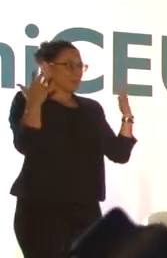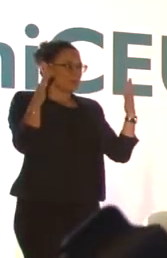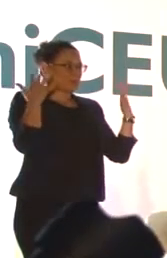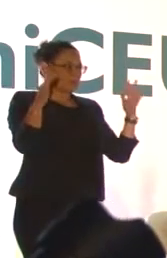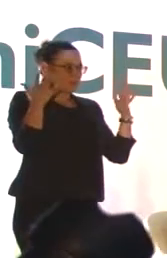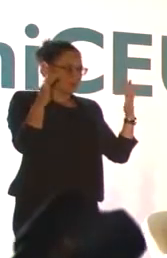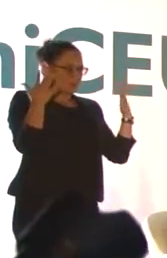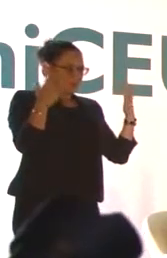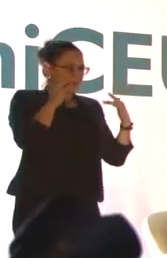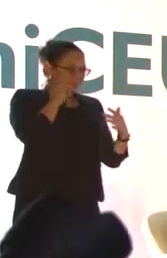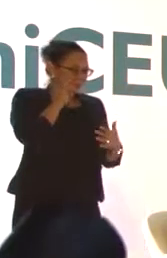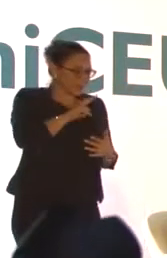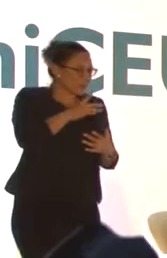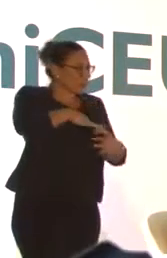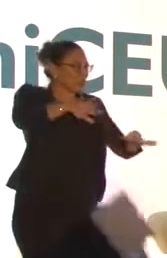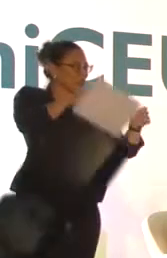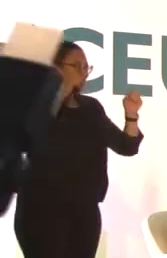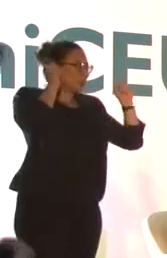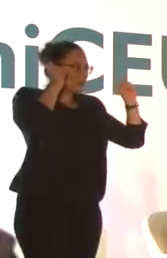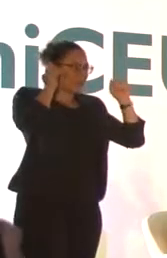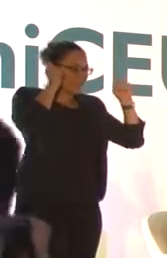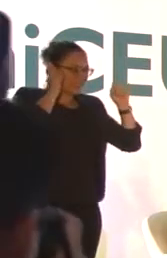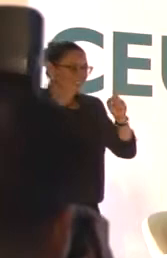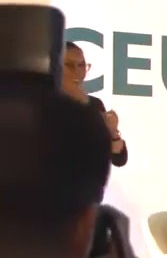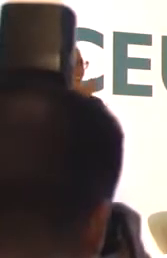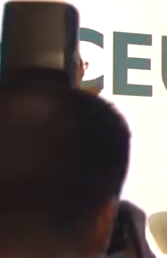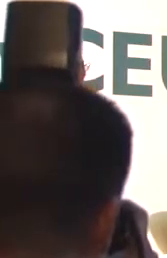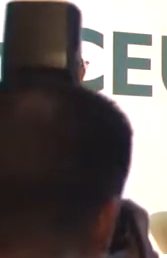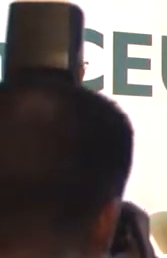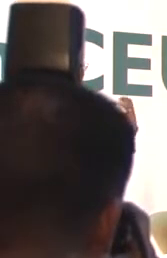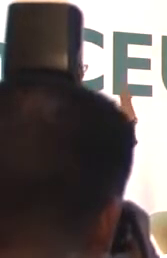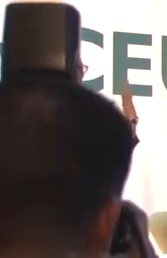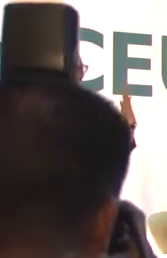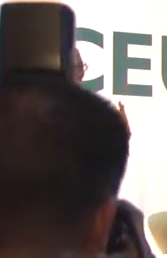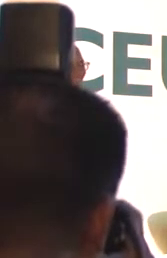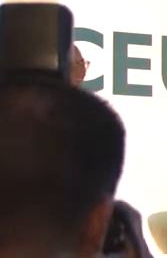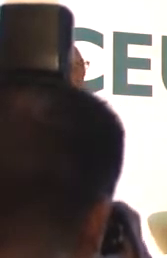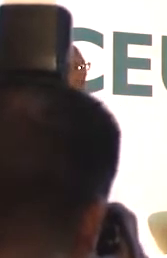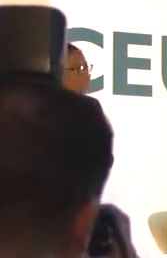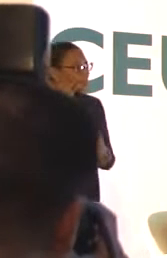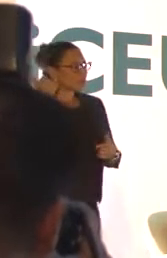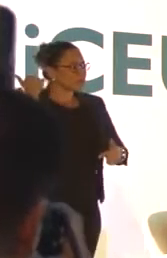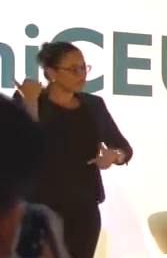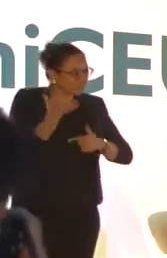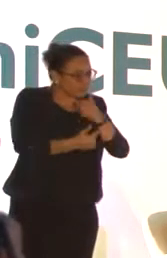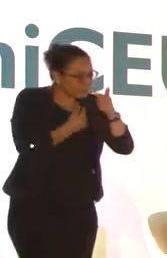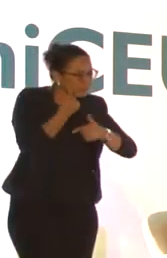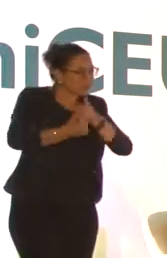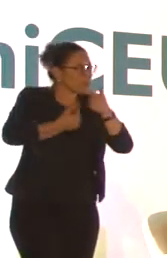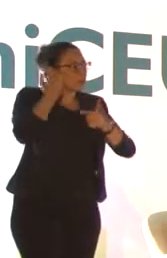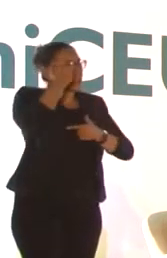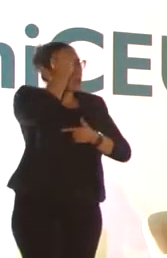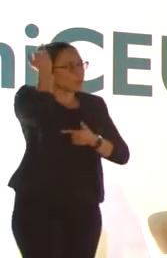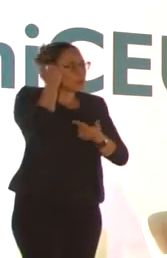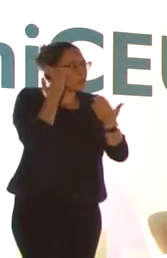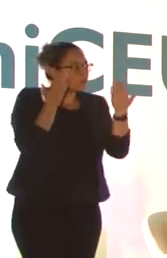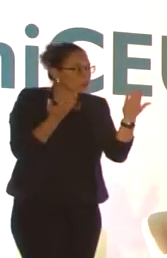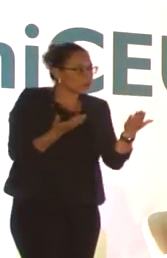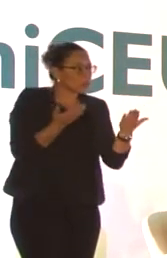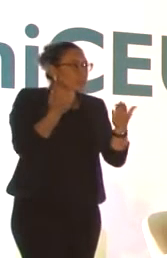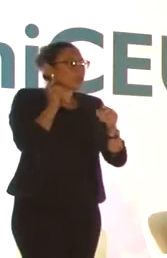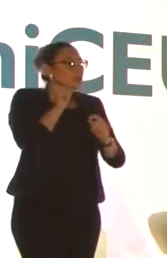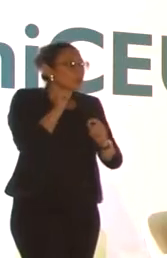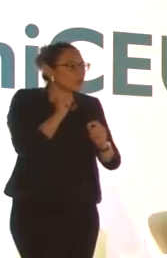Tá vendo, Joane? Torcida organizada. Por ter esse trabalho tão importante que é